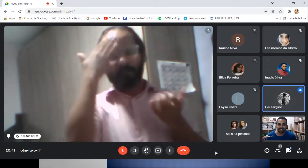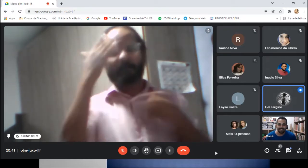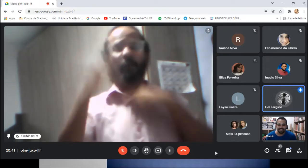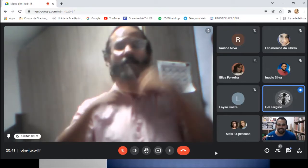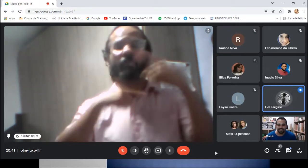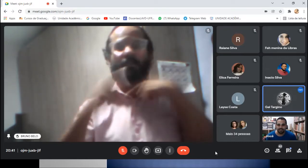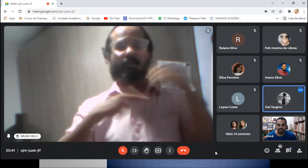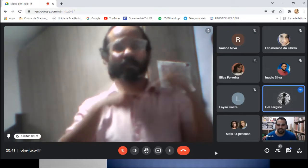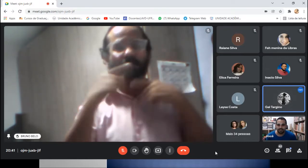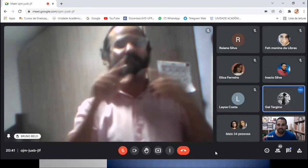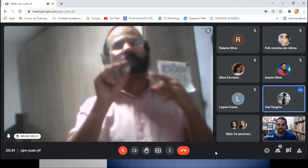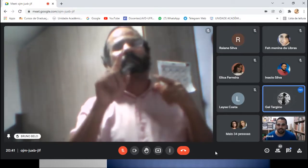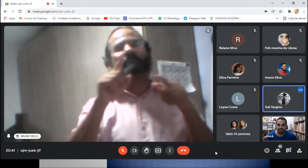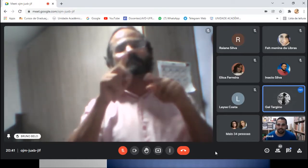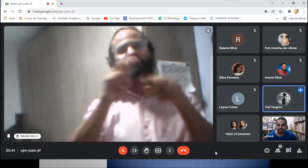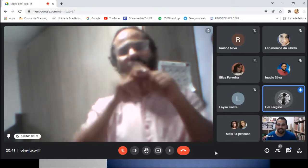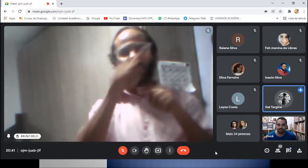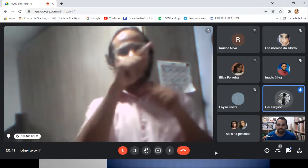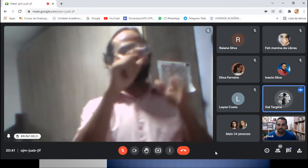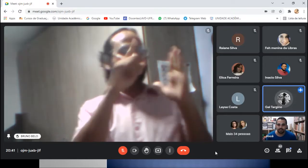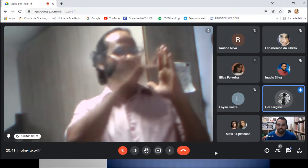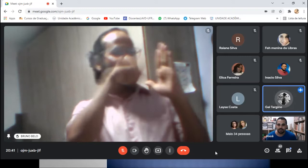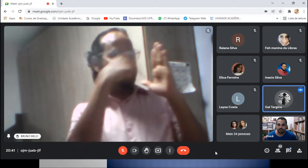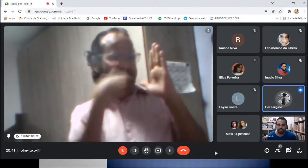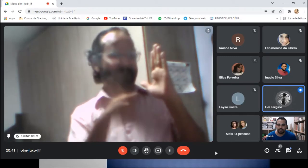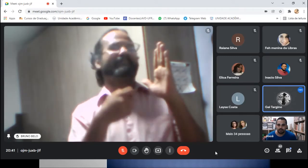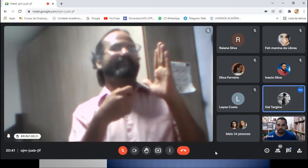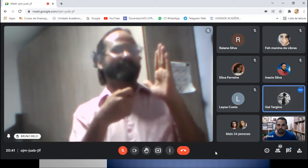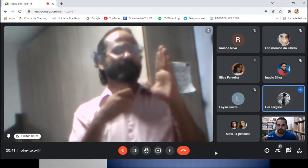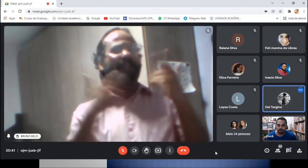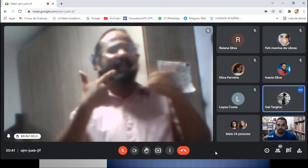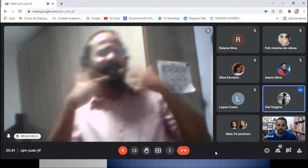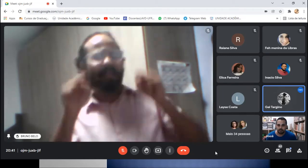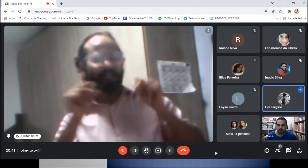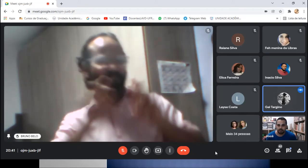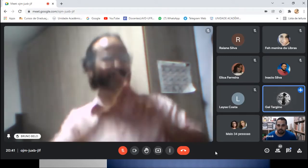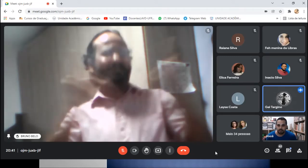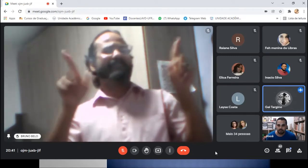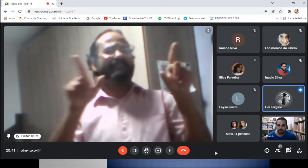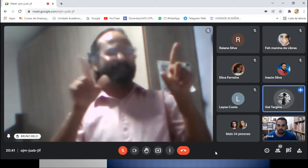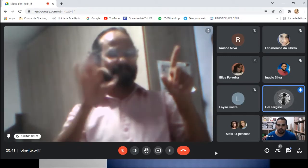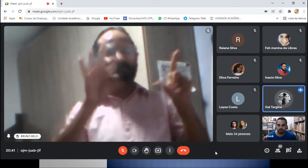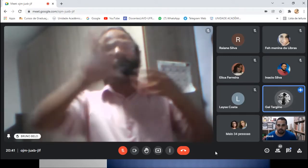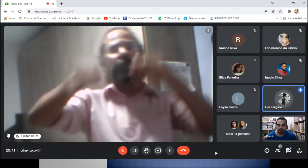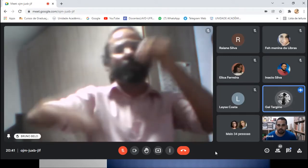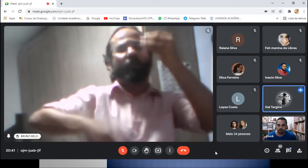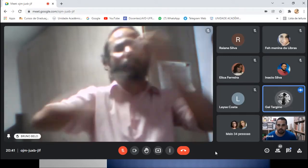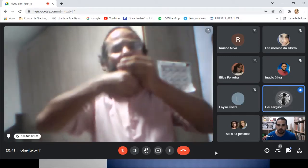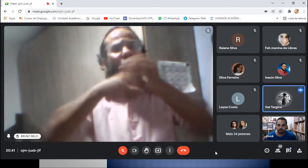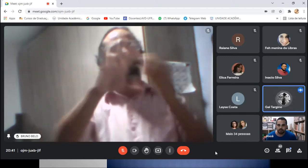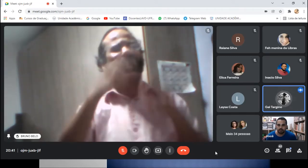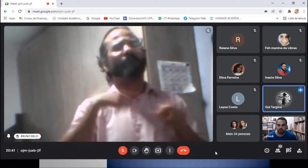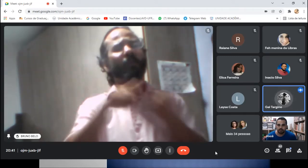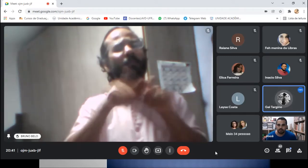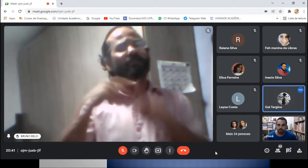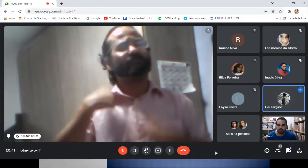Então, eu fiquei com uma dúvida. Com relação aos alofones, né? A